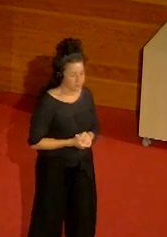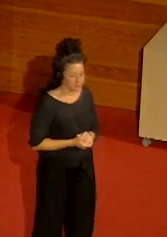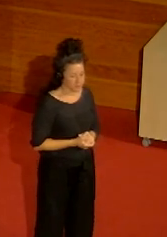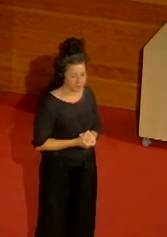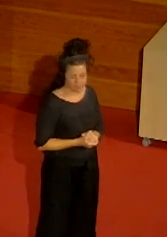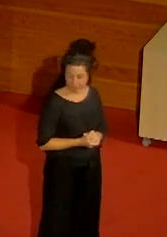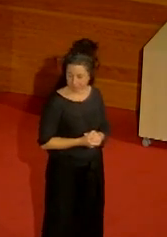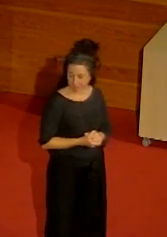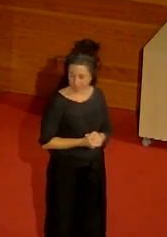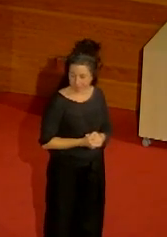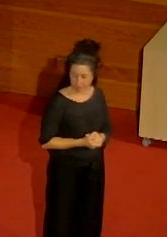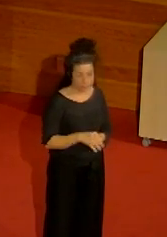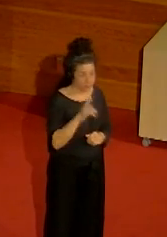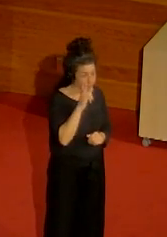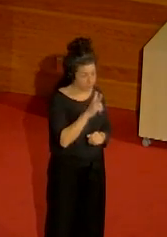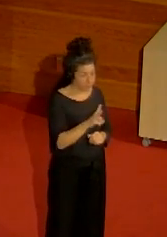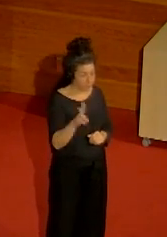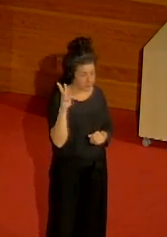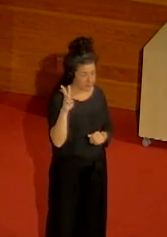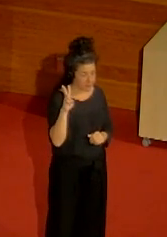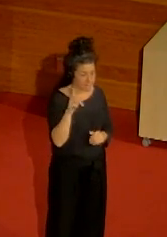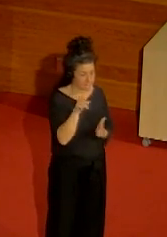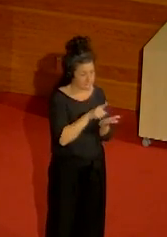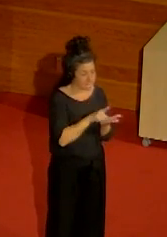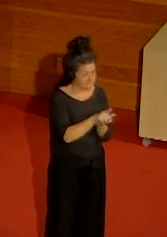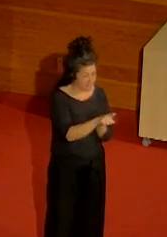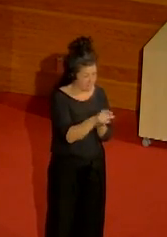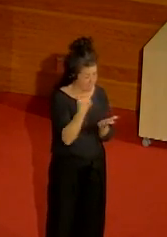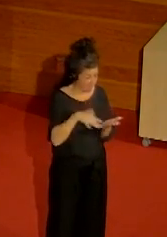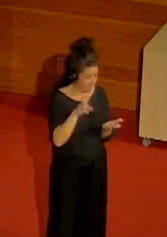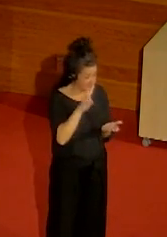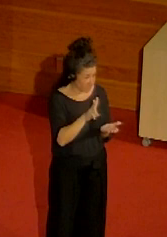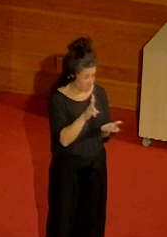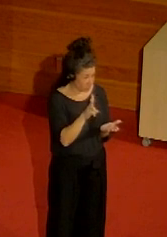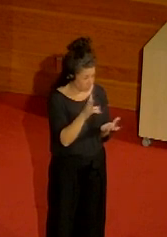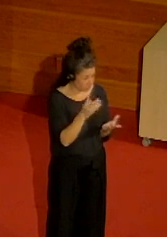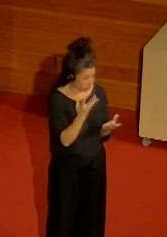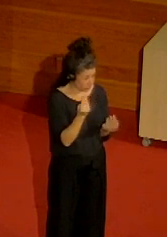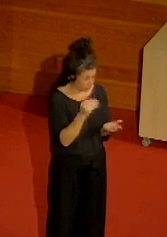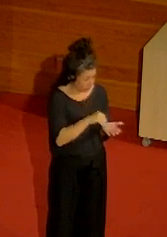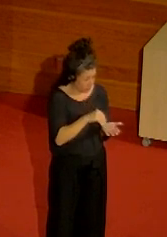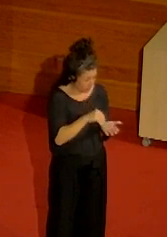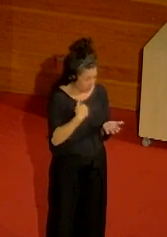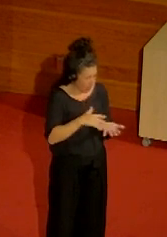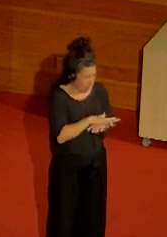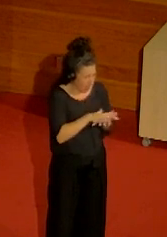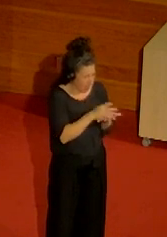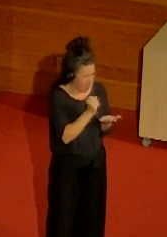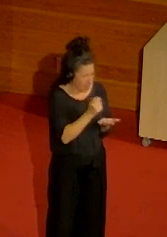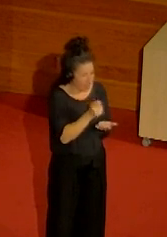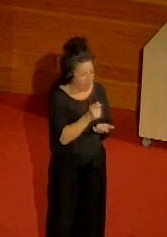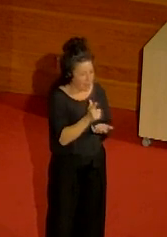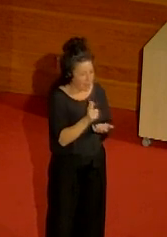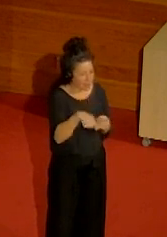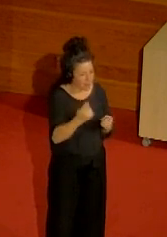bueno esto este mapa supo que le habrán visto ya muchas veces porque se habla mucho de él luego hablaremos un poco más de